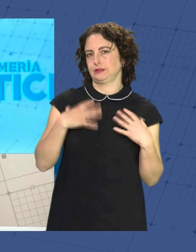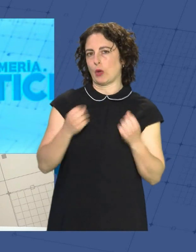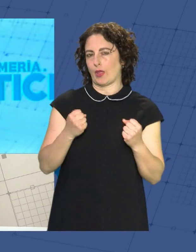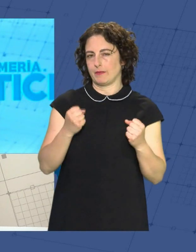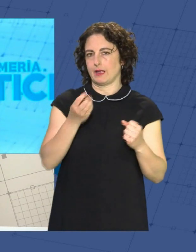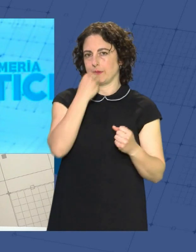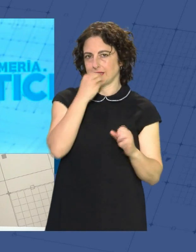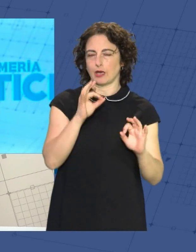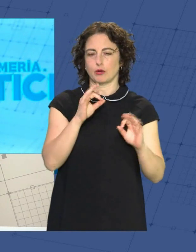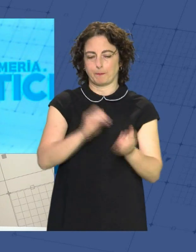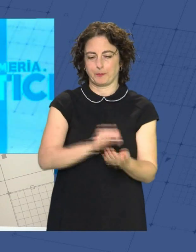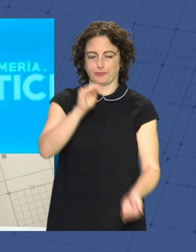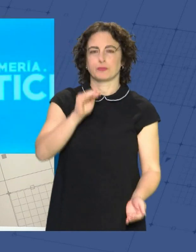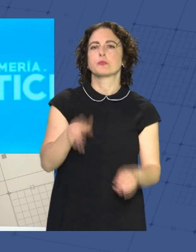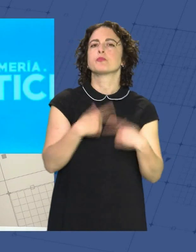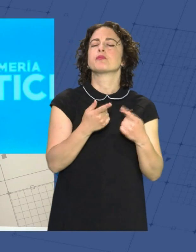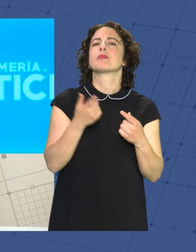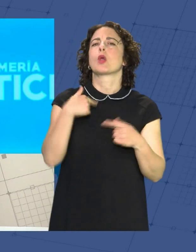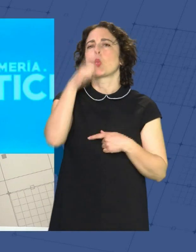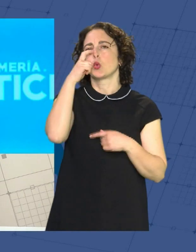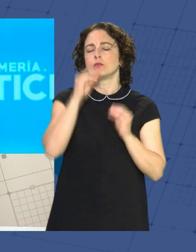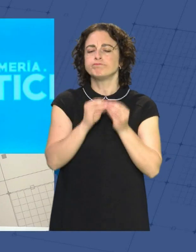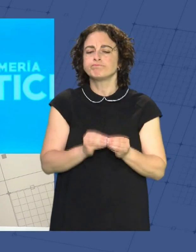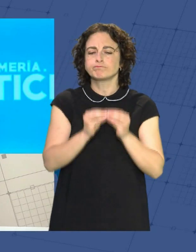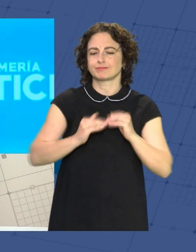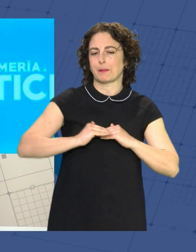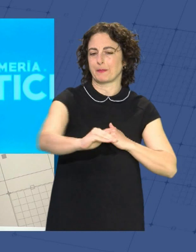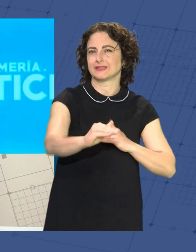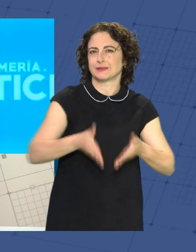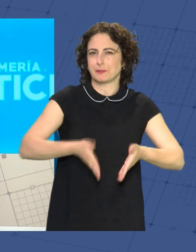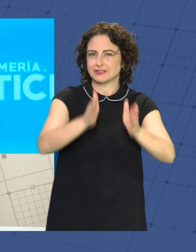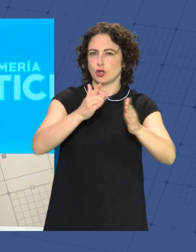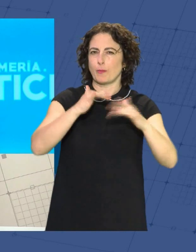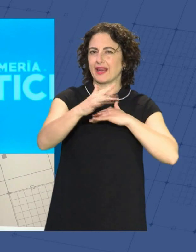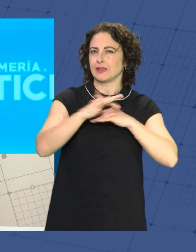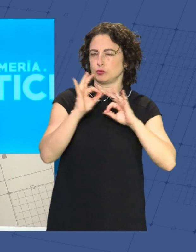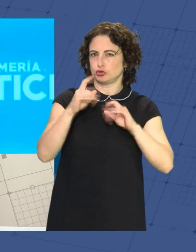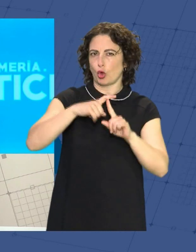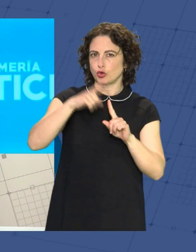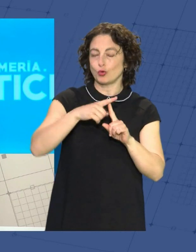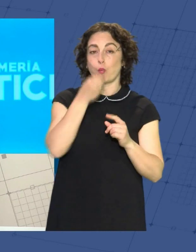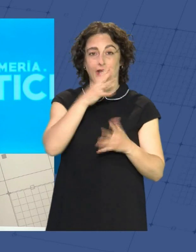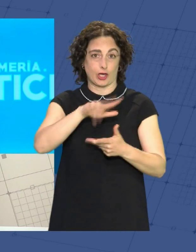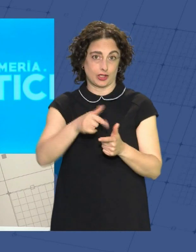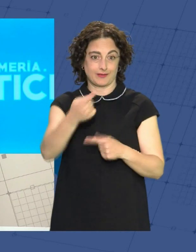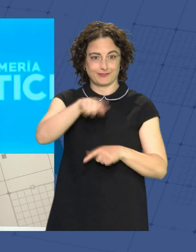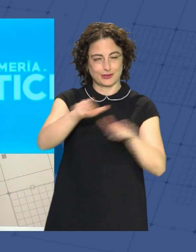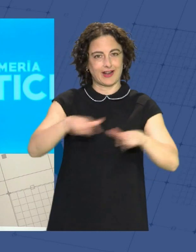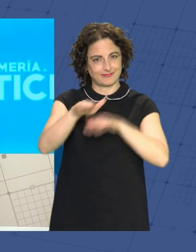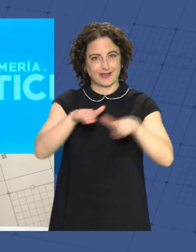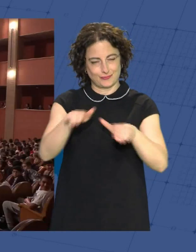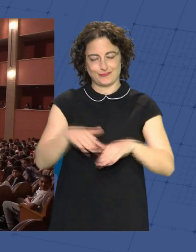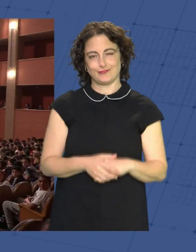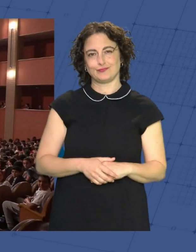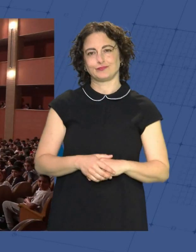junio comenzará la reparación de las pasarelas del Paseo Marítimo del Toyo. Una buena noticia para los bañistas este verano.